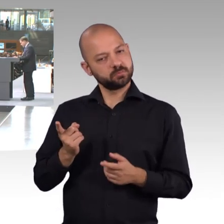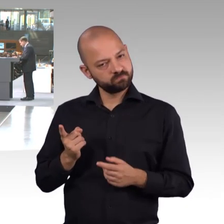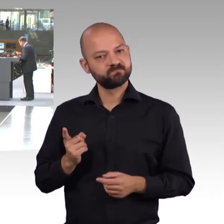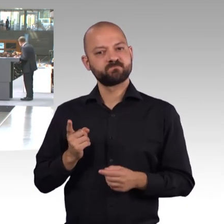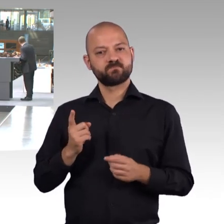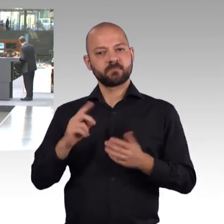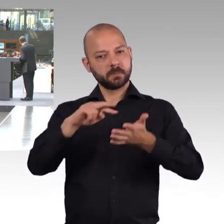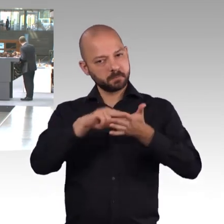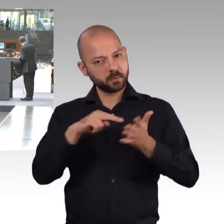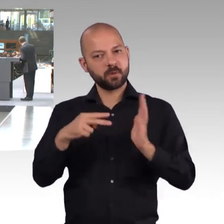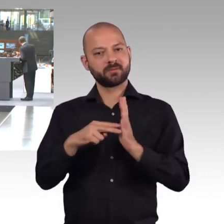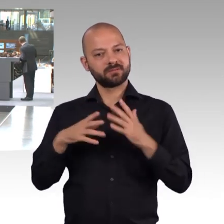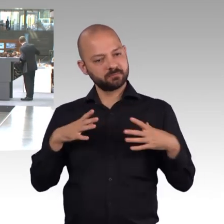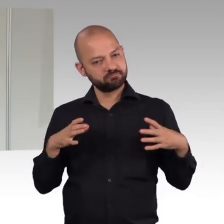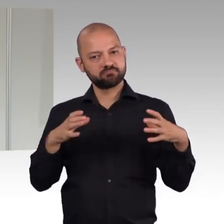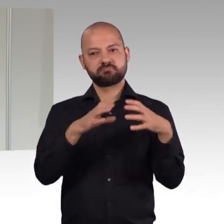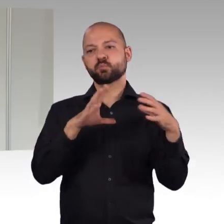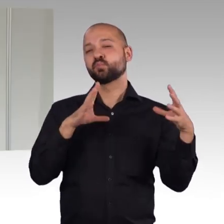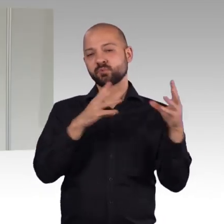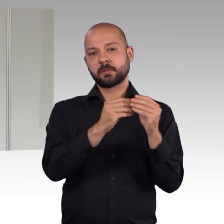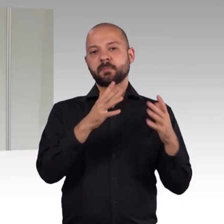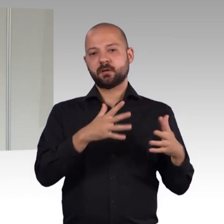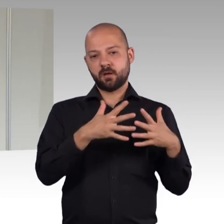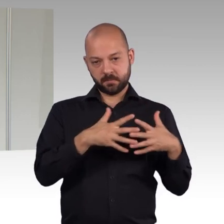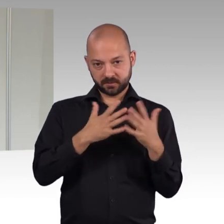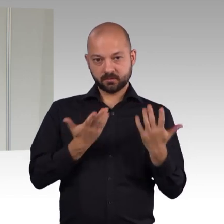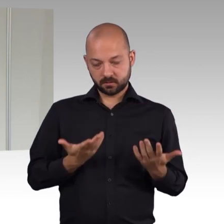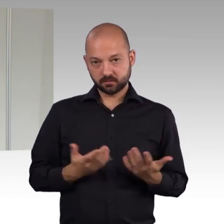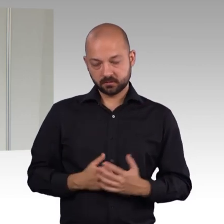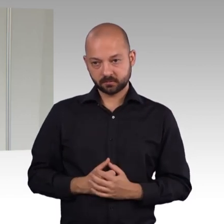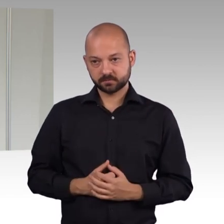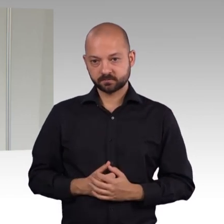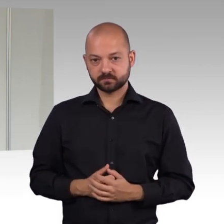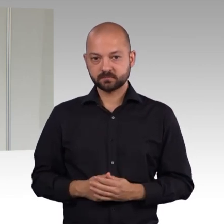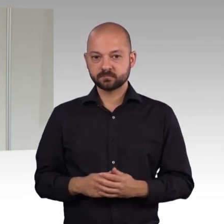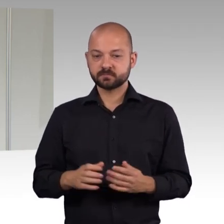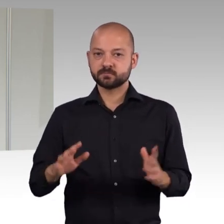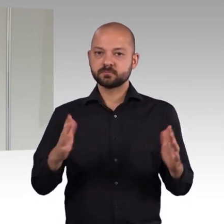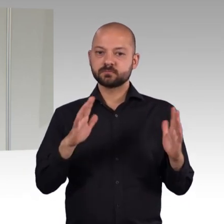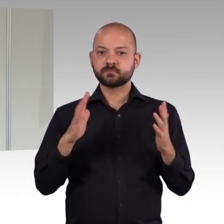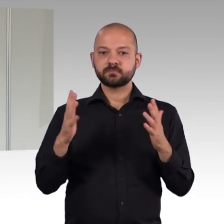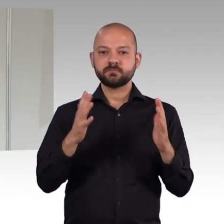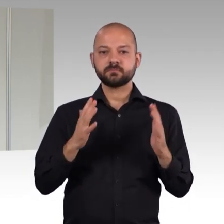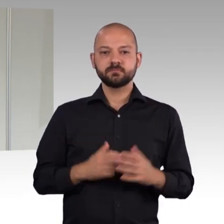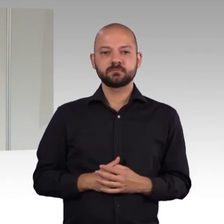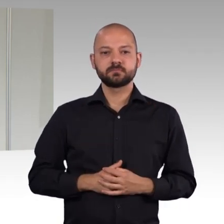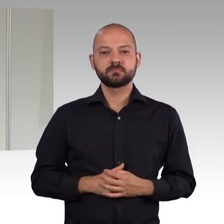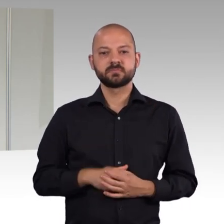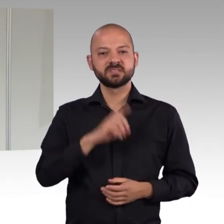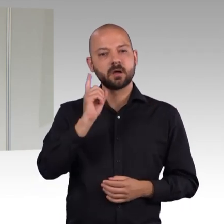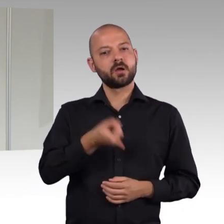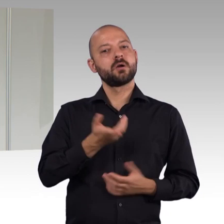es ist vieles über die Motivation und die Ziele und so weiter der Verteidigungsministerin gesagt